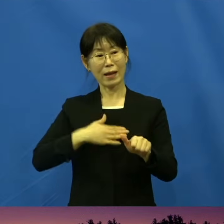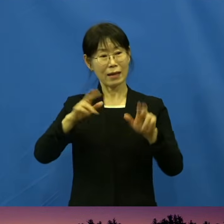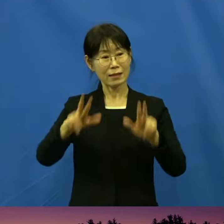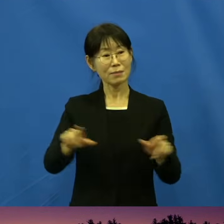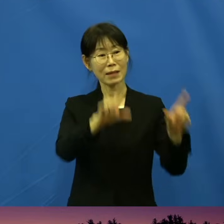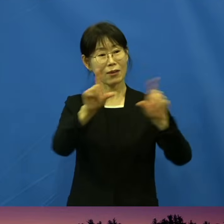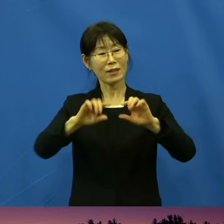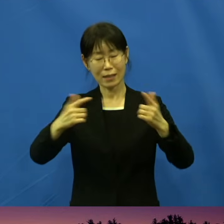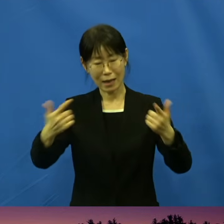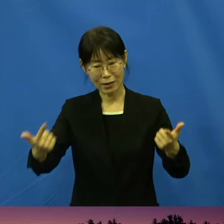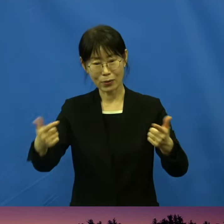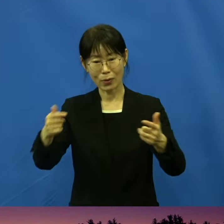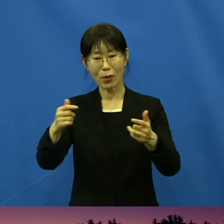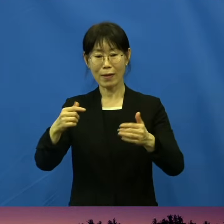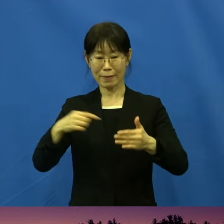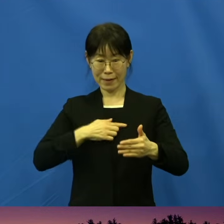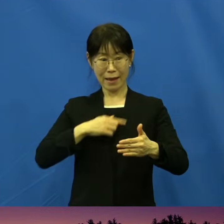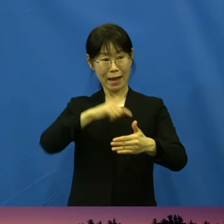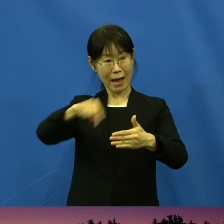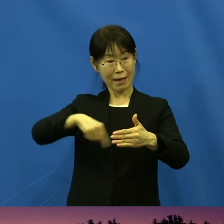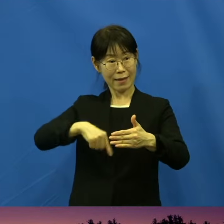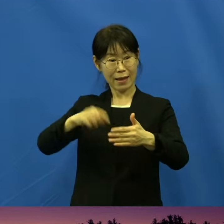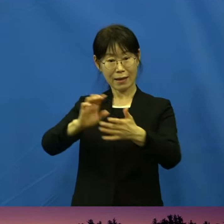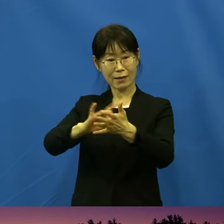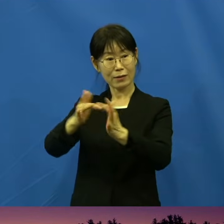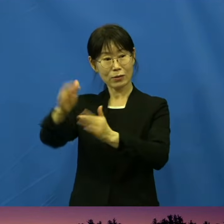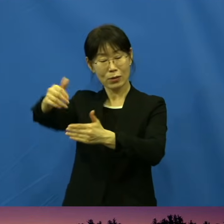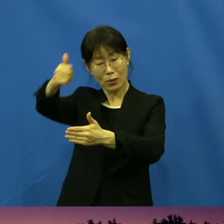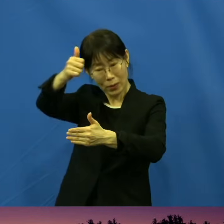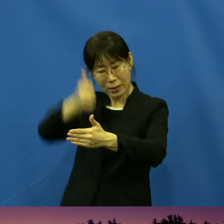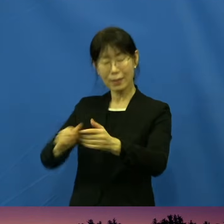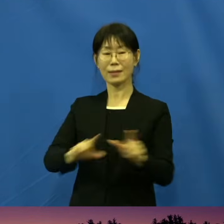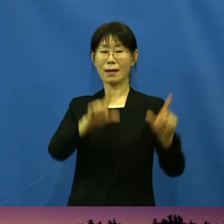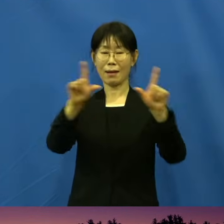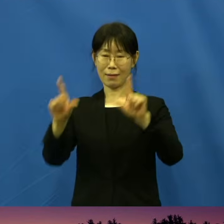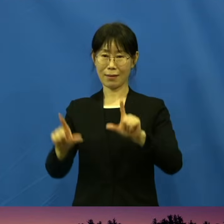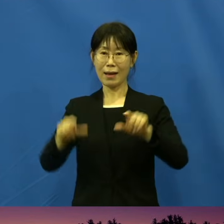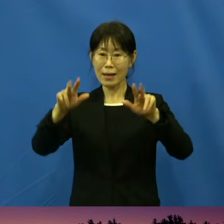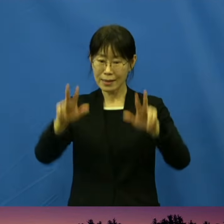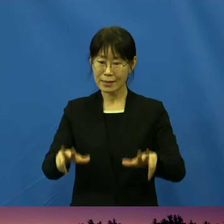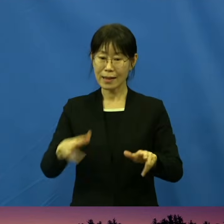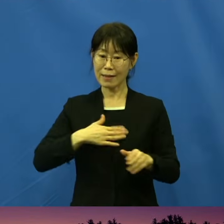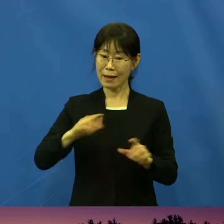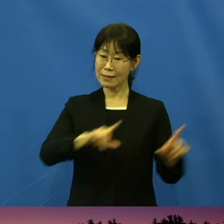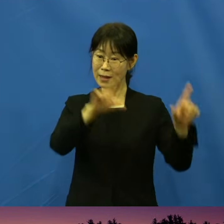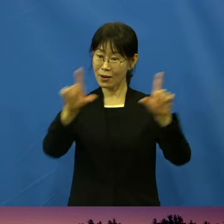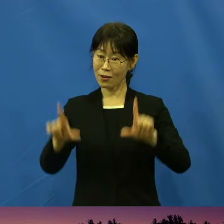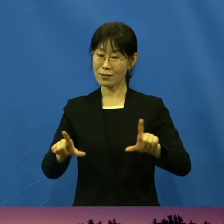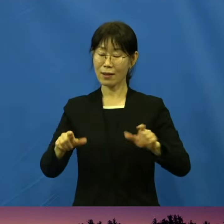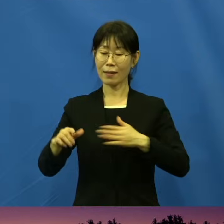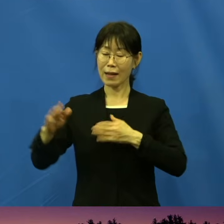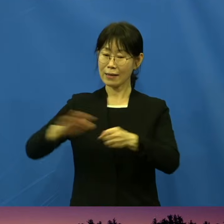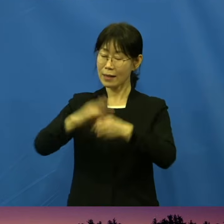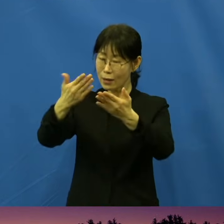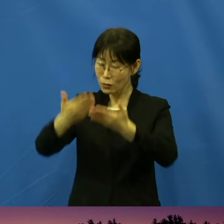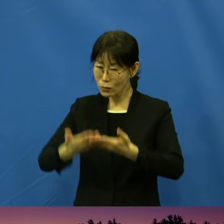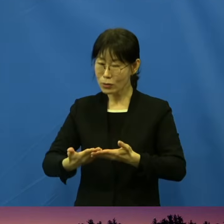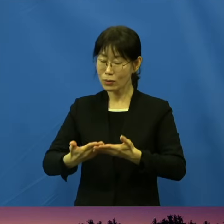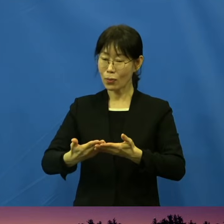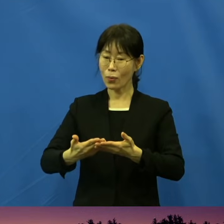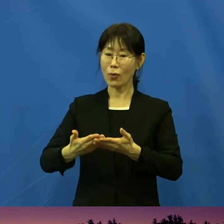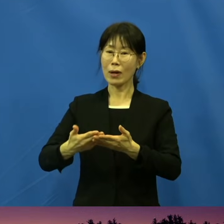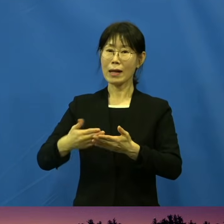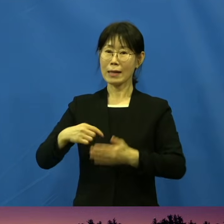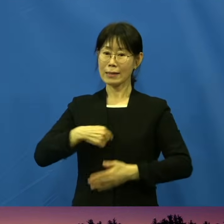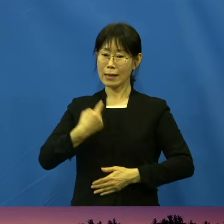아닙니다. 내 안에 그리스도께서 사시는 것입니다. 이제 내가 사는 것은 나를 사랑하사 나를 위하여 자기 몸을